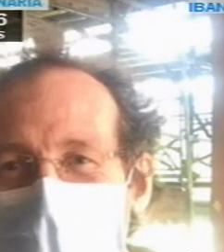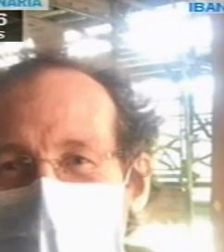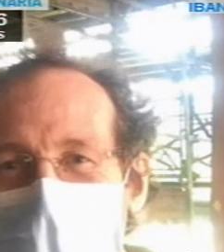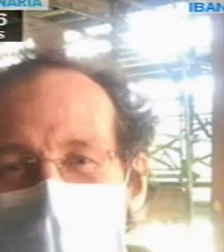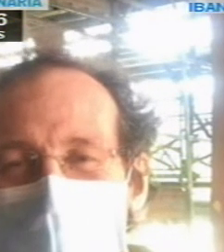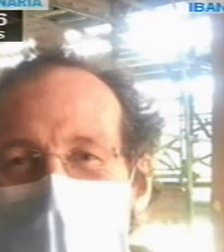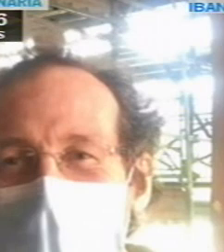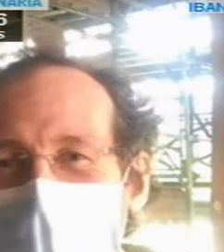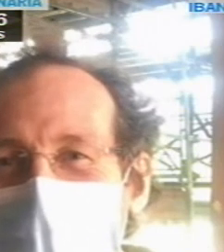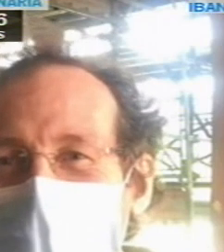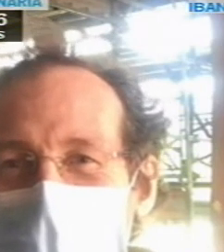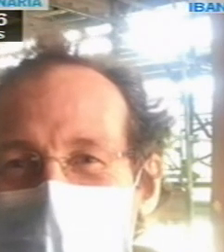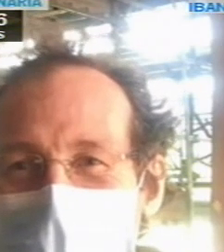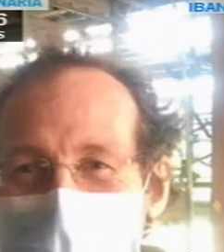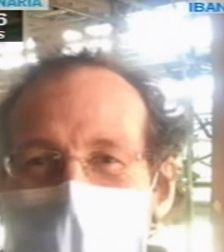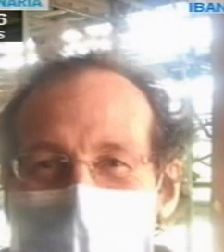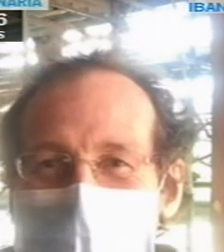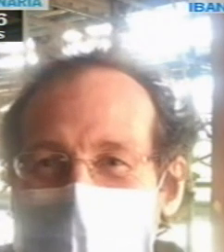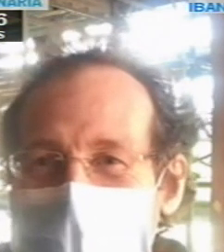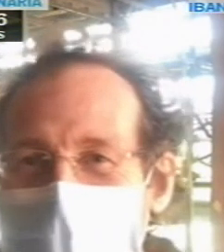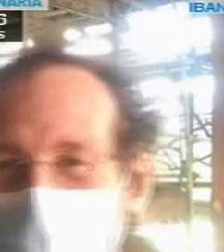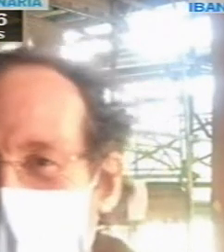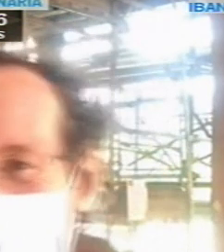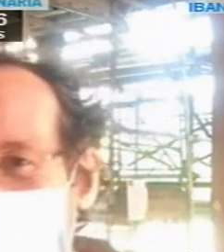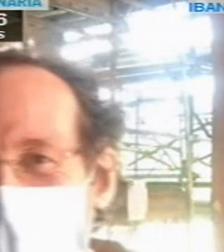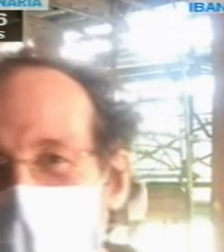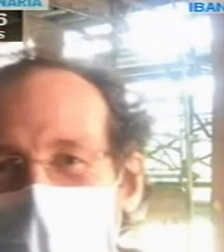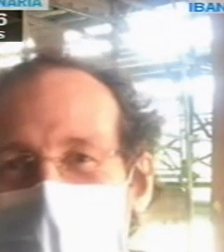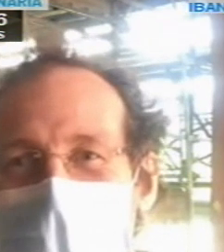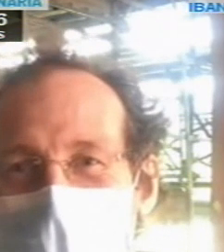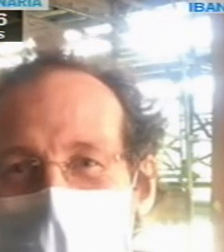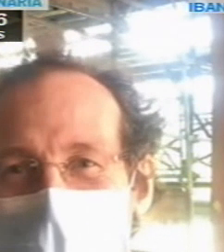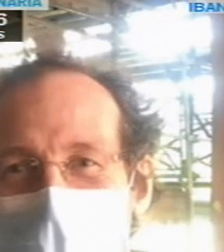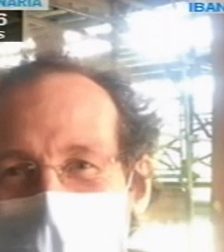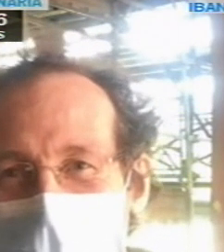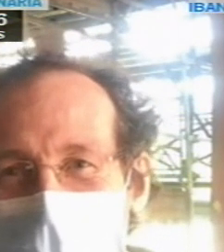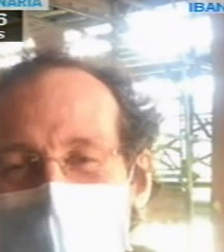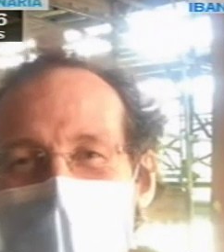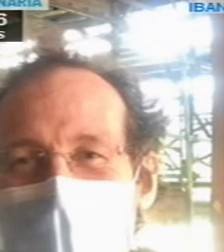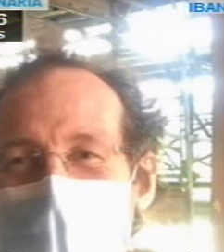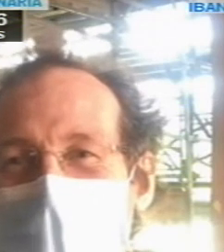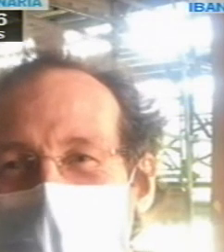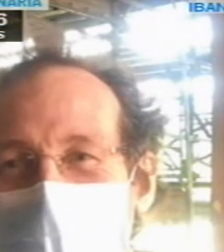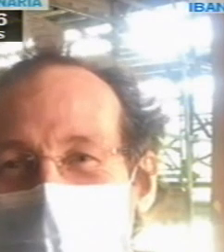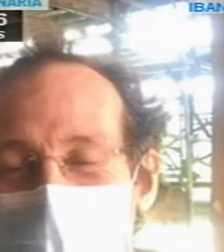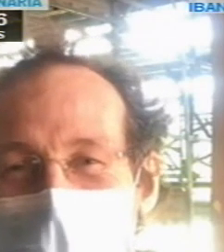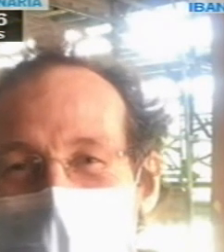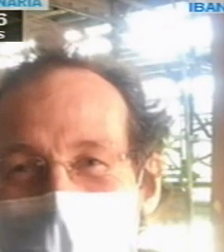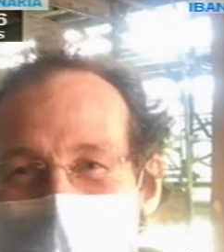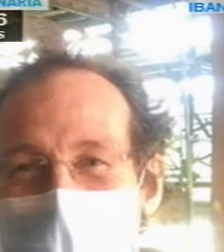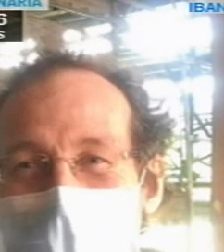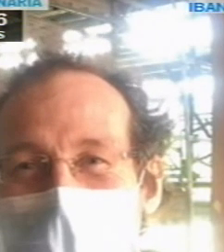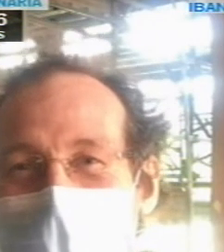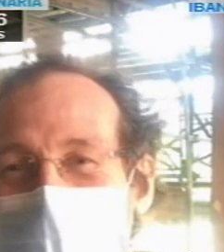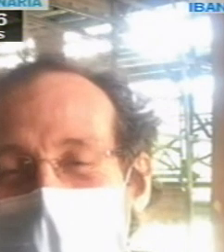che insomma chiacchiera con gli amici a distanza forse un po' troppo stretta, quindi qualche gruppetto di persone che